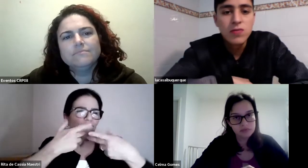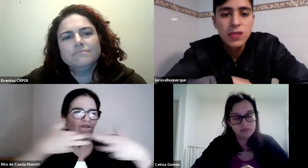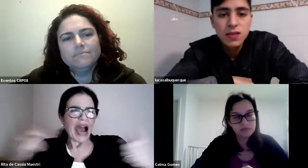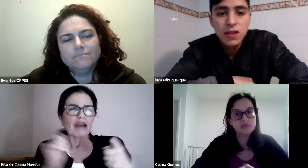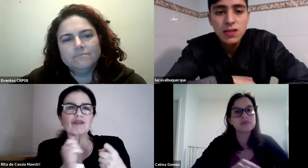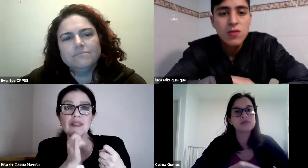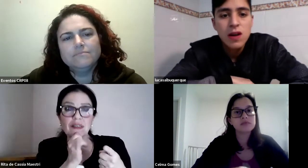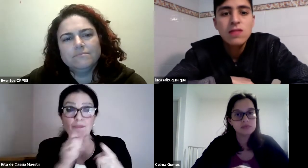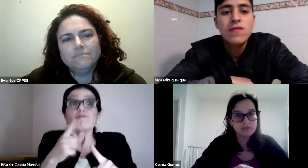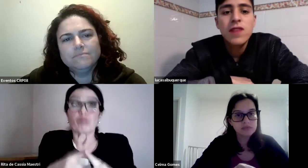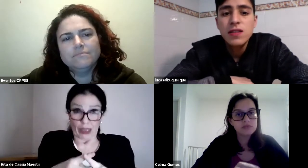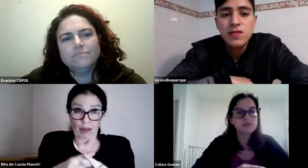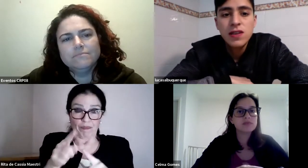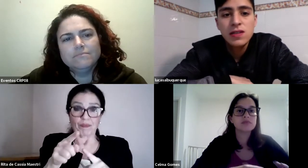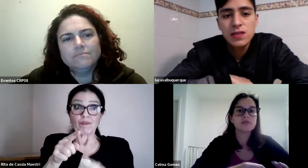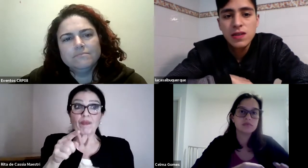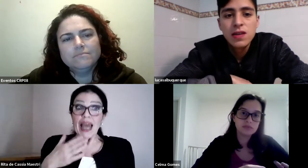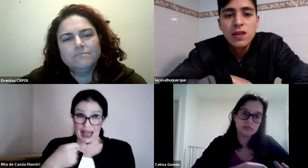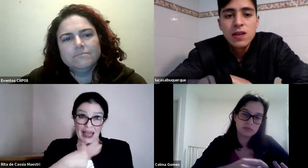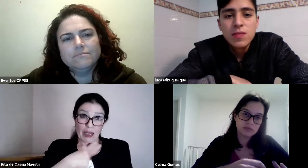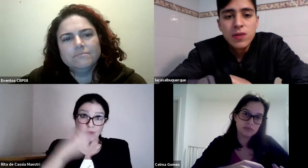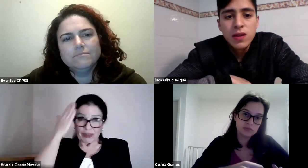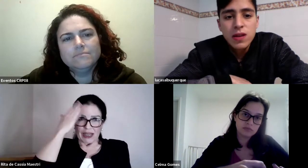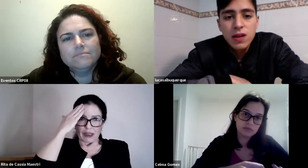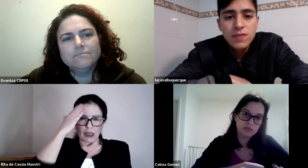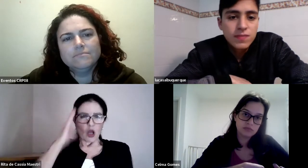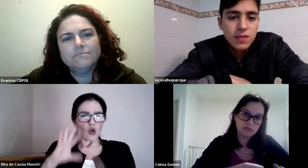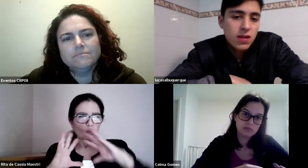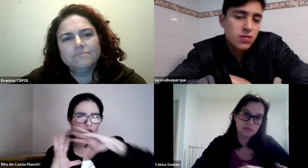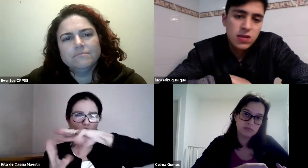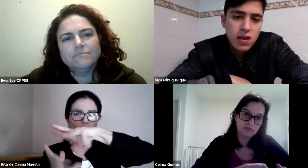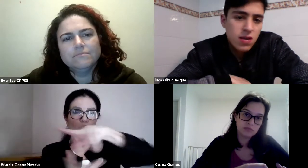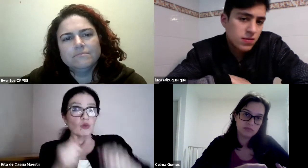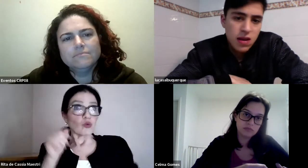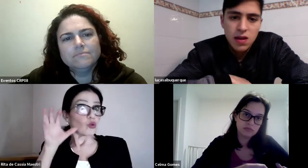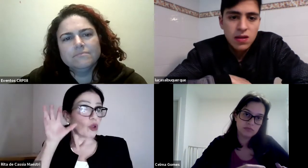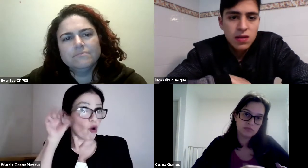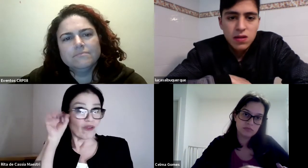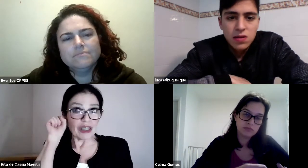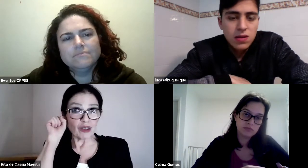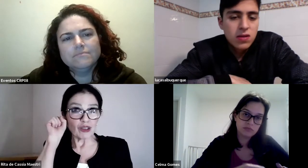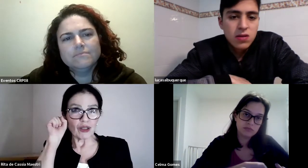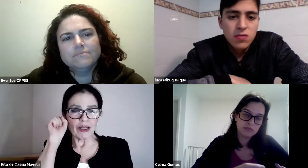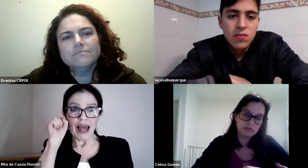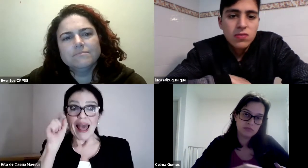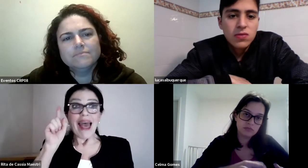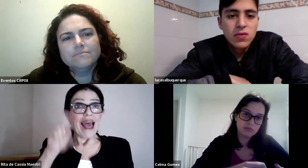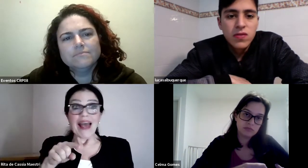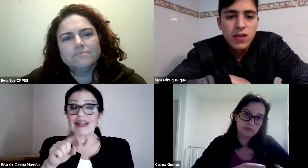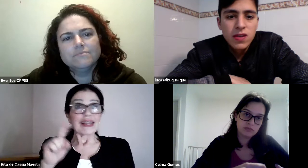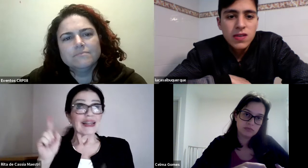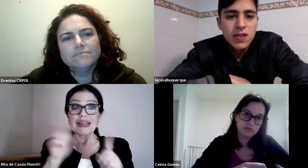uma, duas, três, quatro, várias vezes. Porque eu sei, né, que o mundo